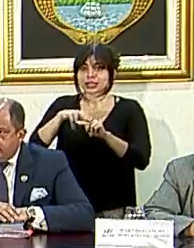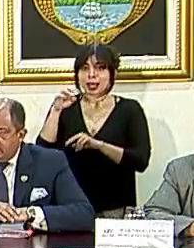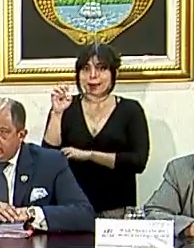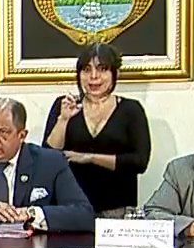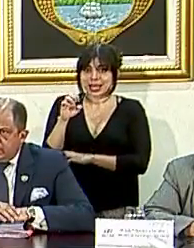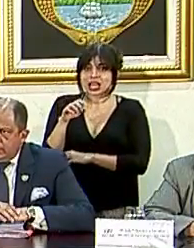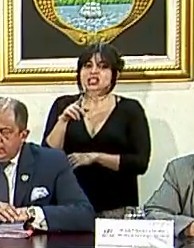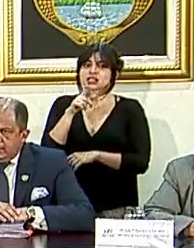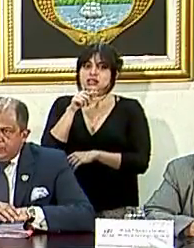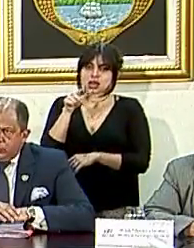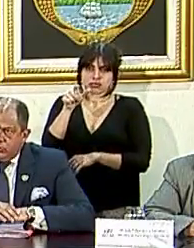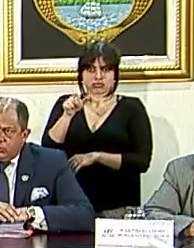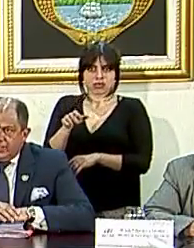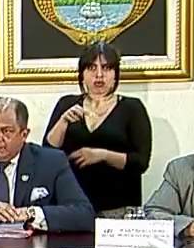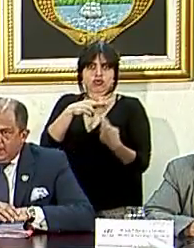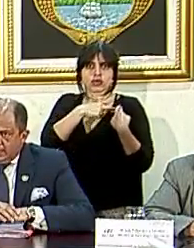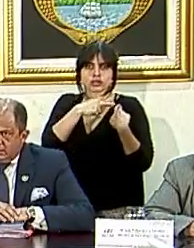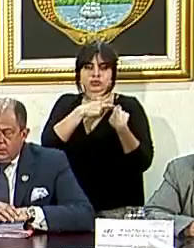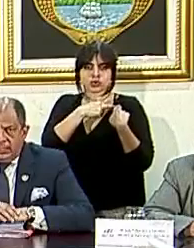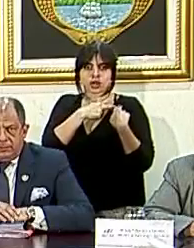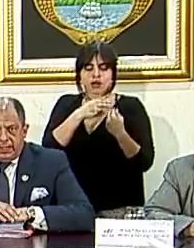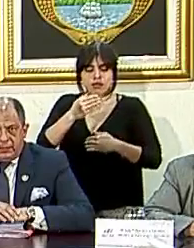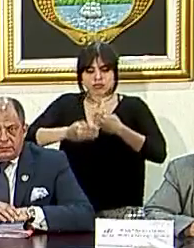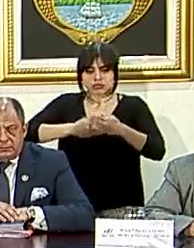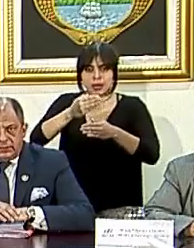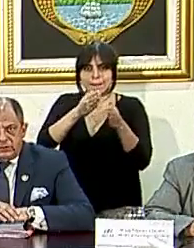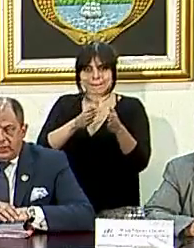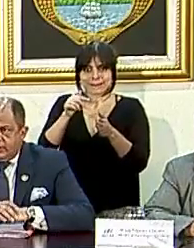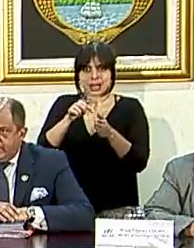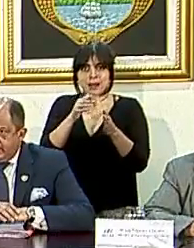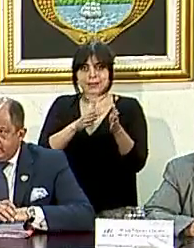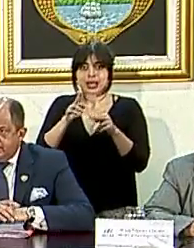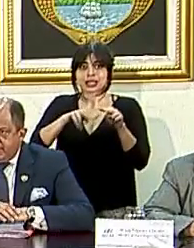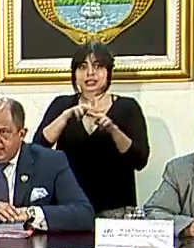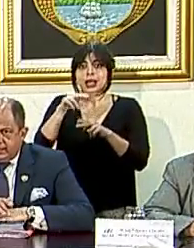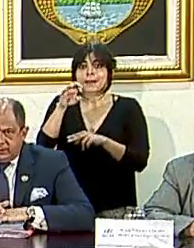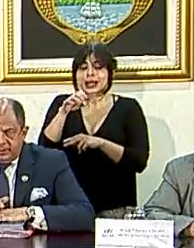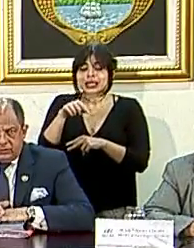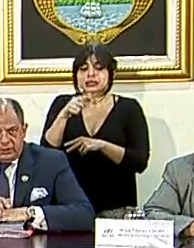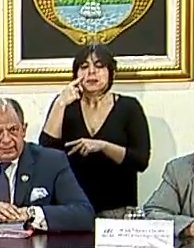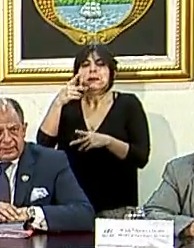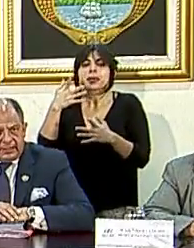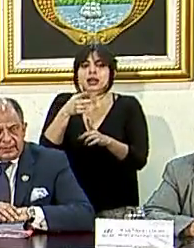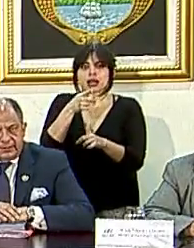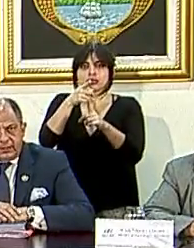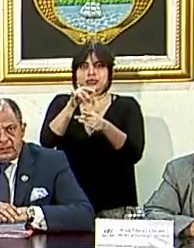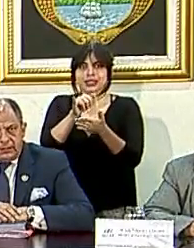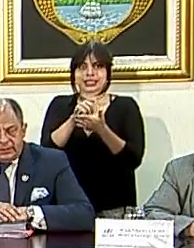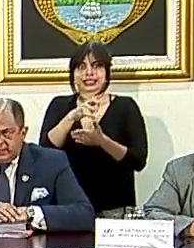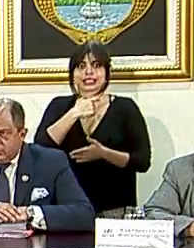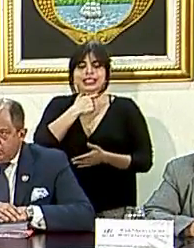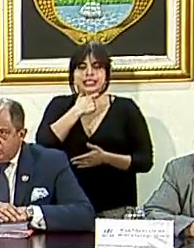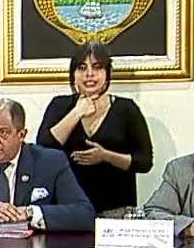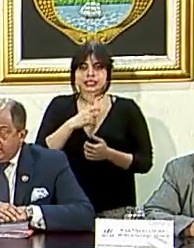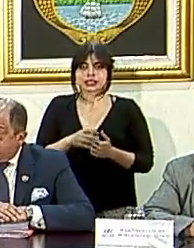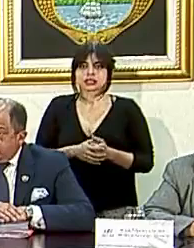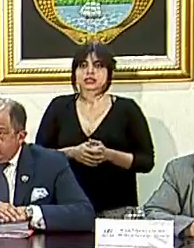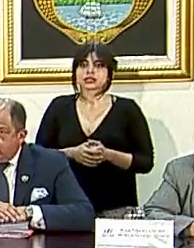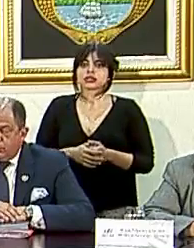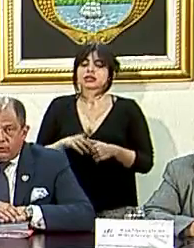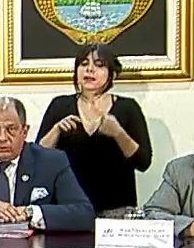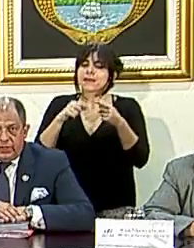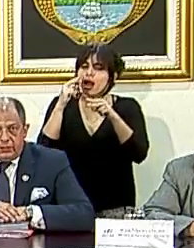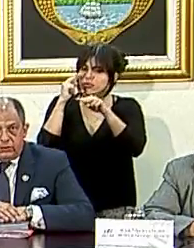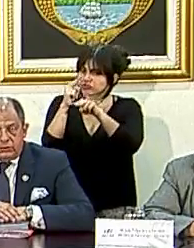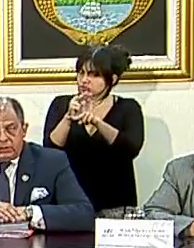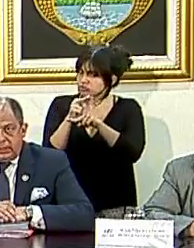la responsable de la producción del plan. El Plan Nacional de Emergencias para el tratamiento de esta crisis será escrupulosamente